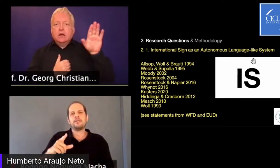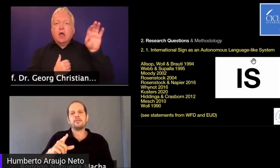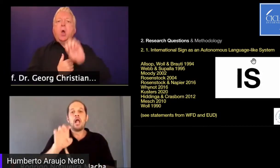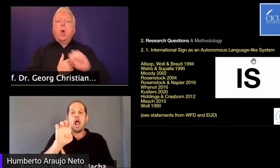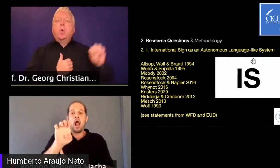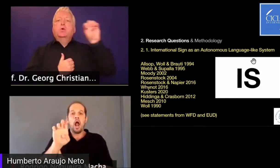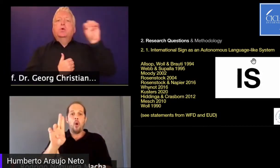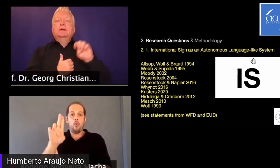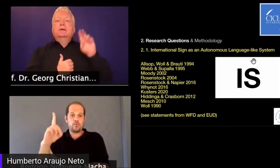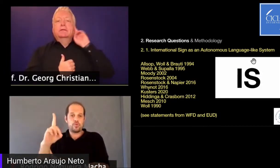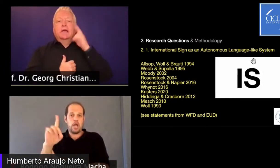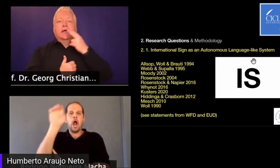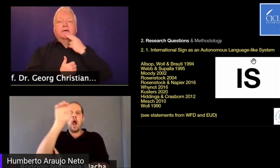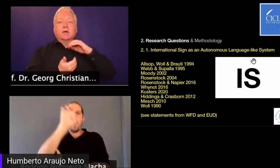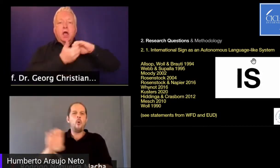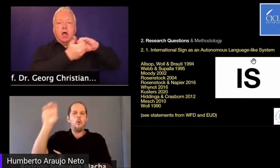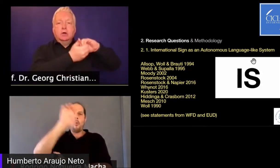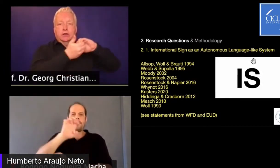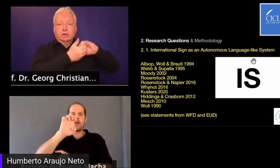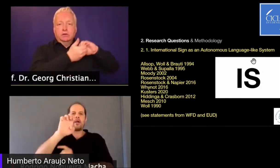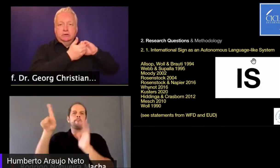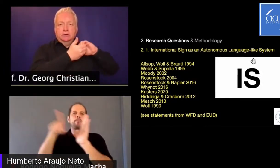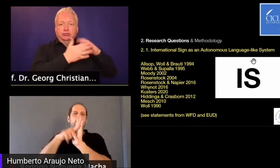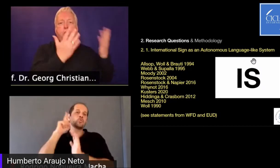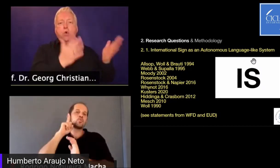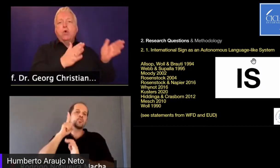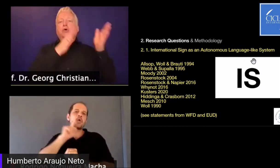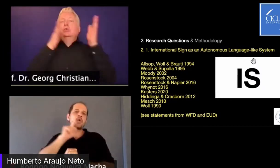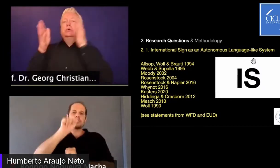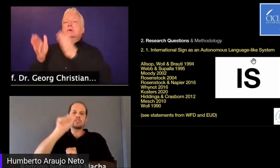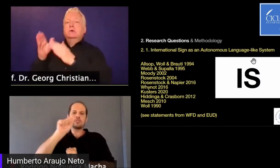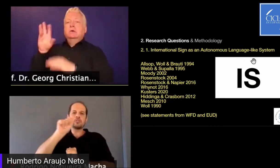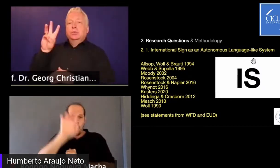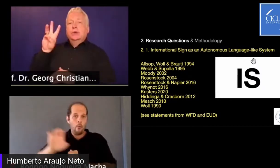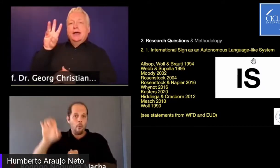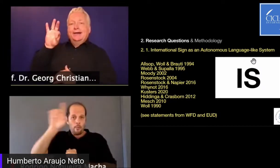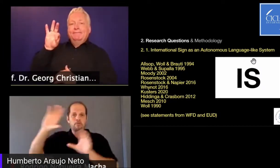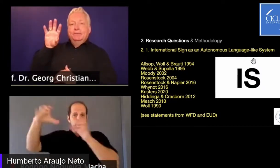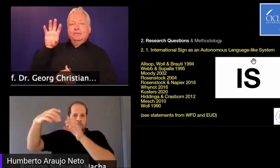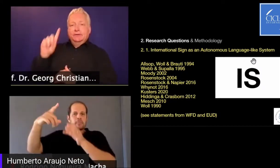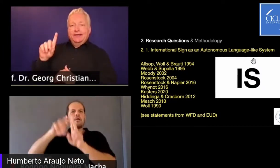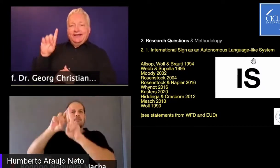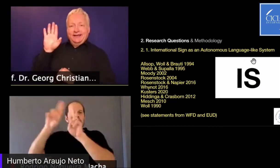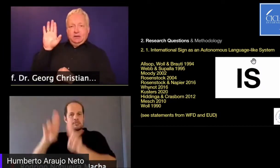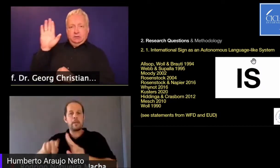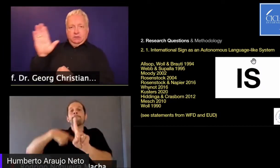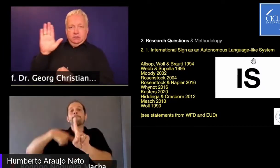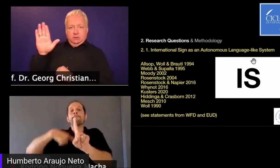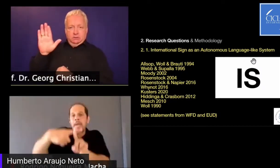sistema, se ele é uma língua ou não, por exemplo, a gente observa já